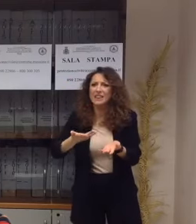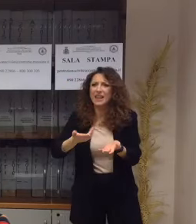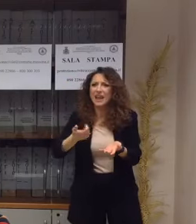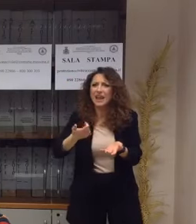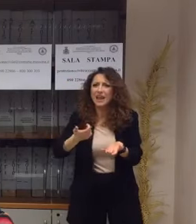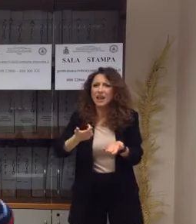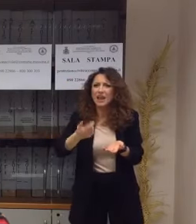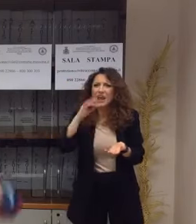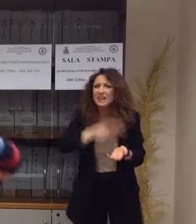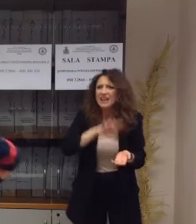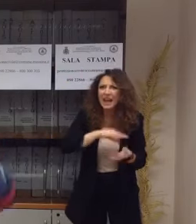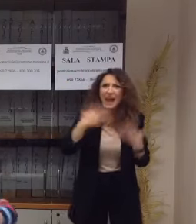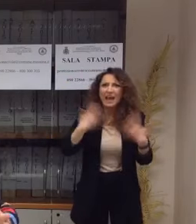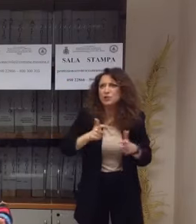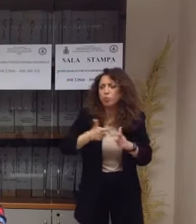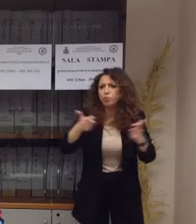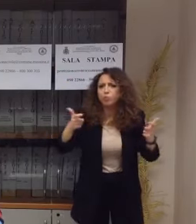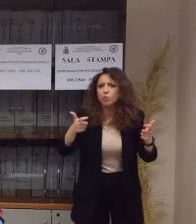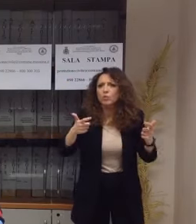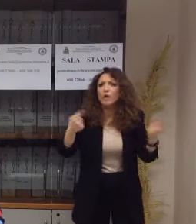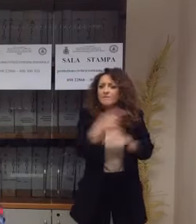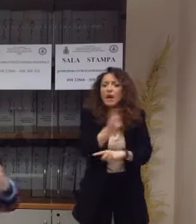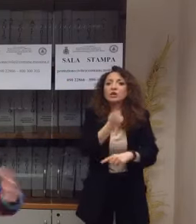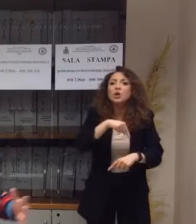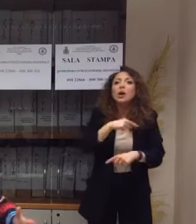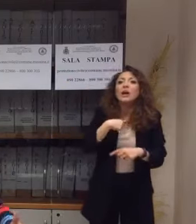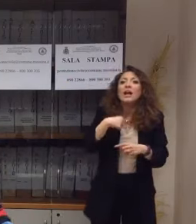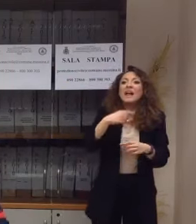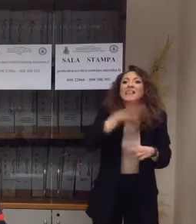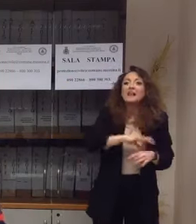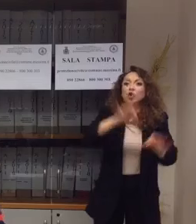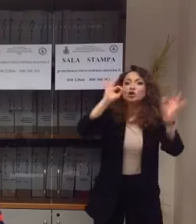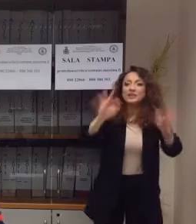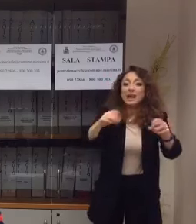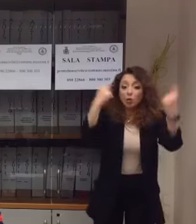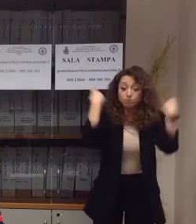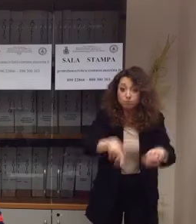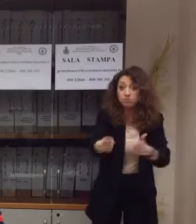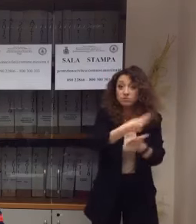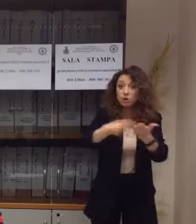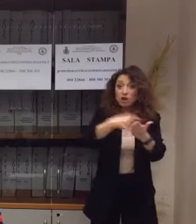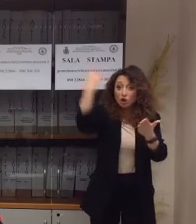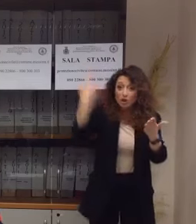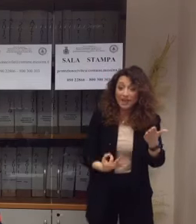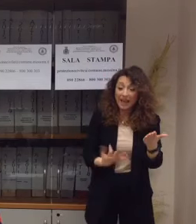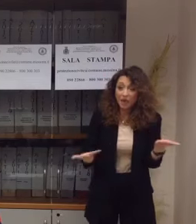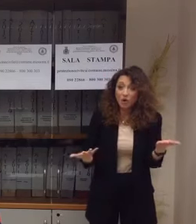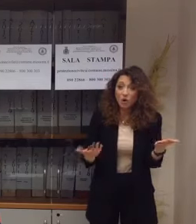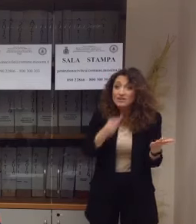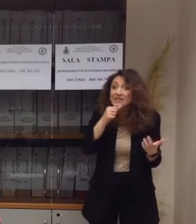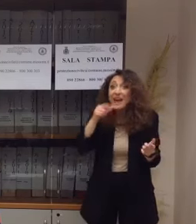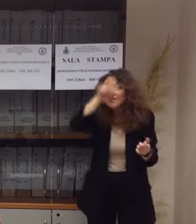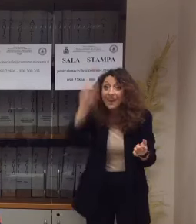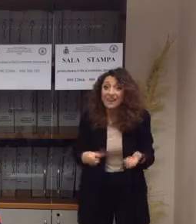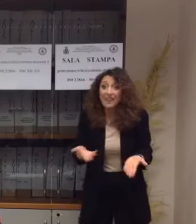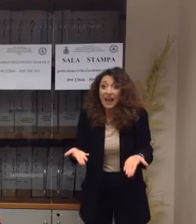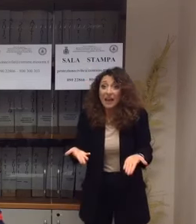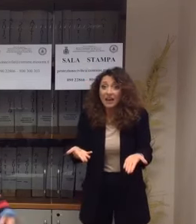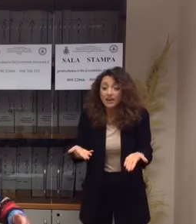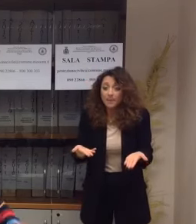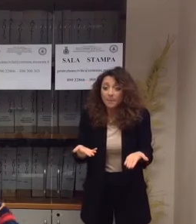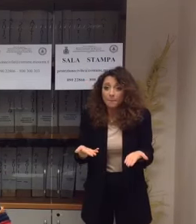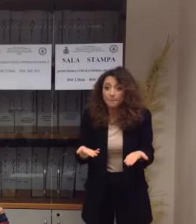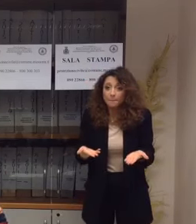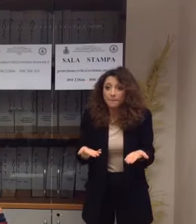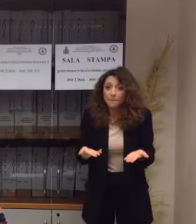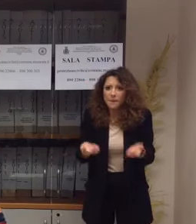ripagato, quindi a tasso zero. Queste sono cose serie che bisogna fare in Italia e che